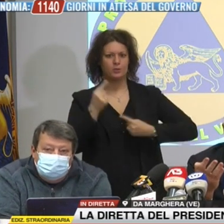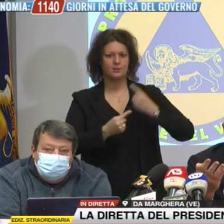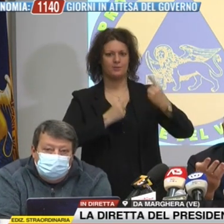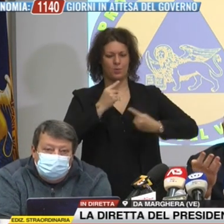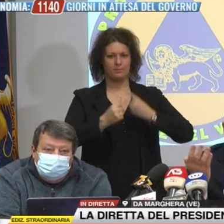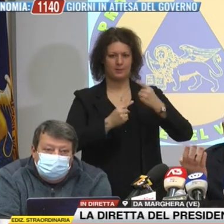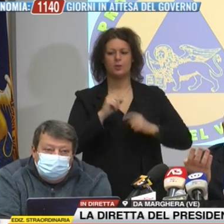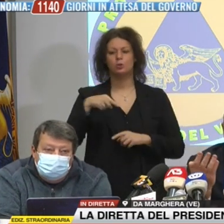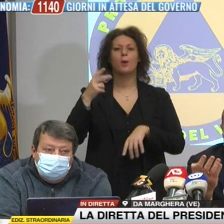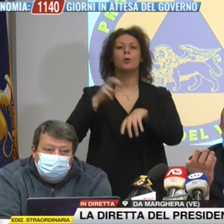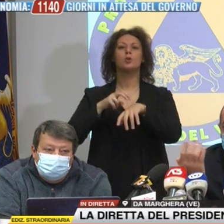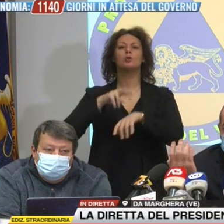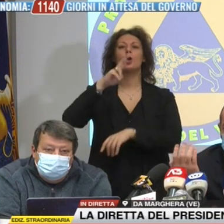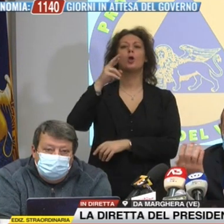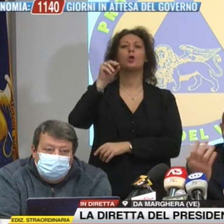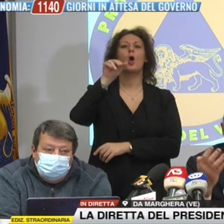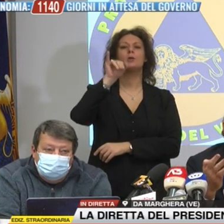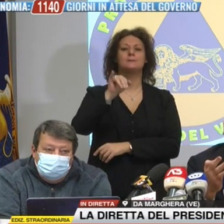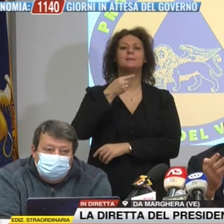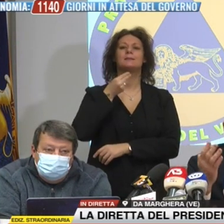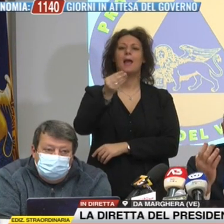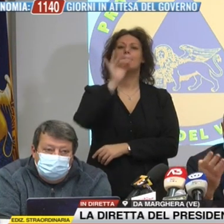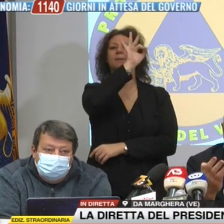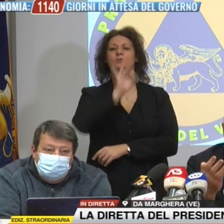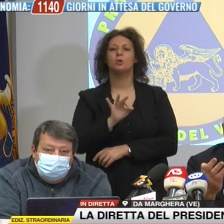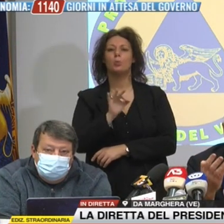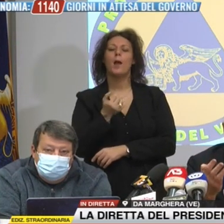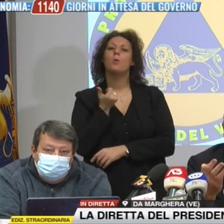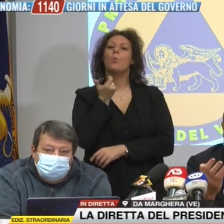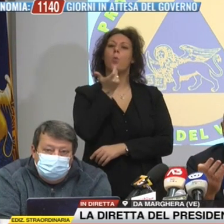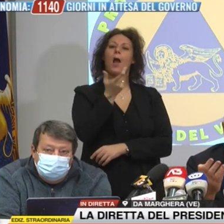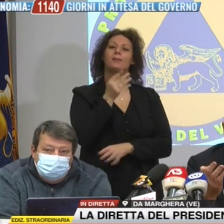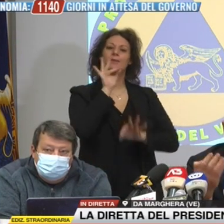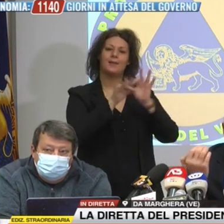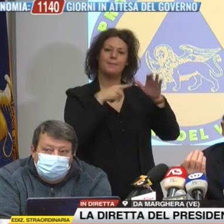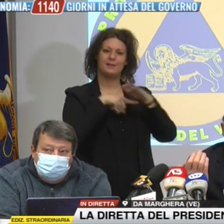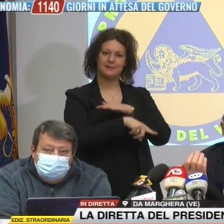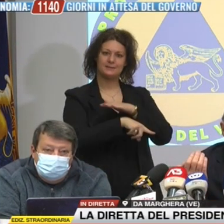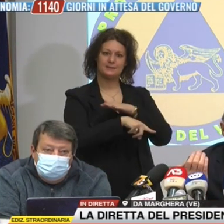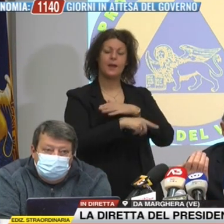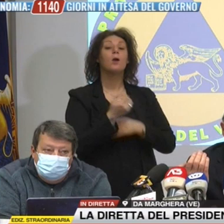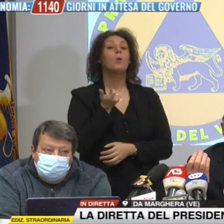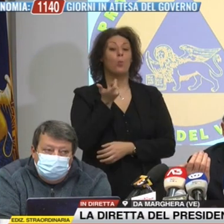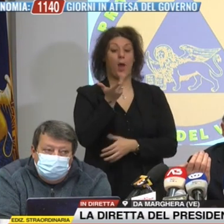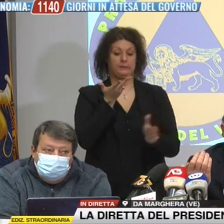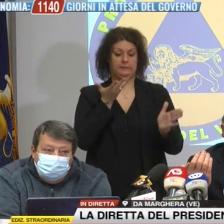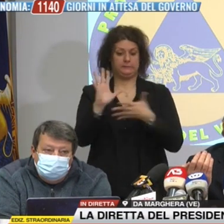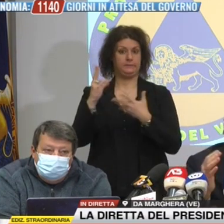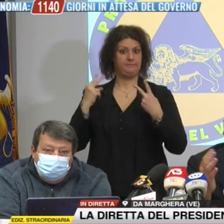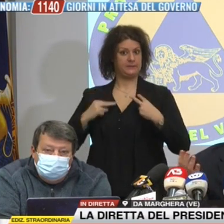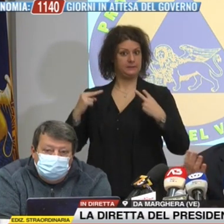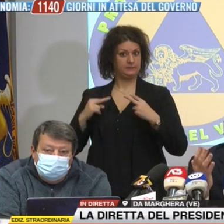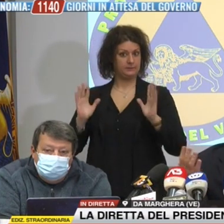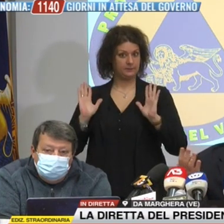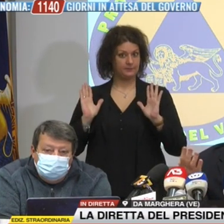anche le percentuali in base ai positivi di quanti finiscono in terapia intensiva e quanti hanno la fortuna di uscire vivi dalla terapia intensiva. E